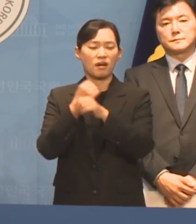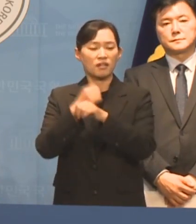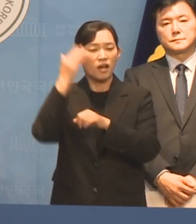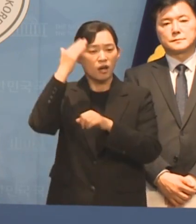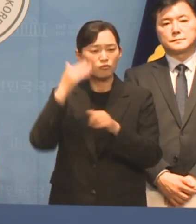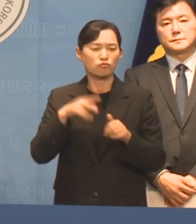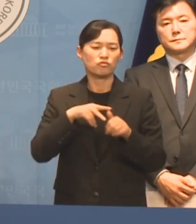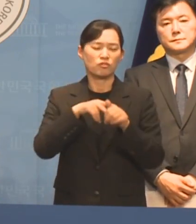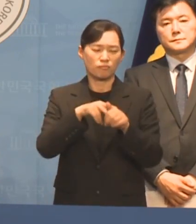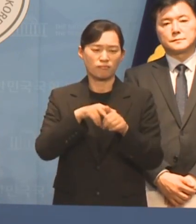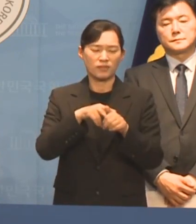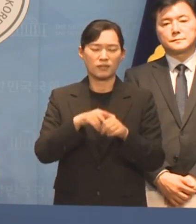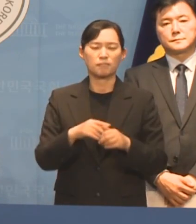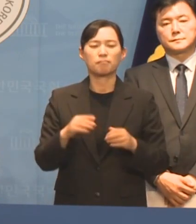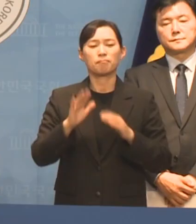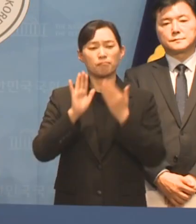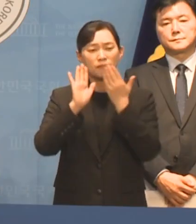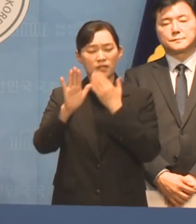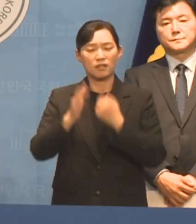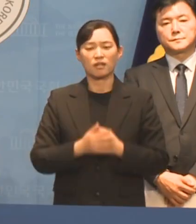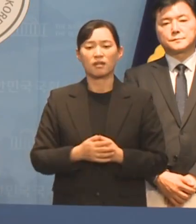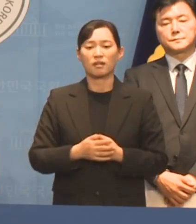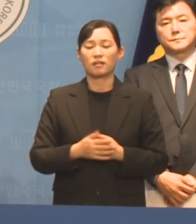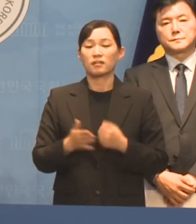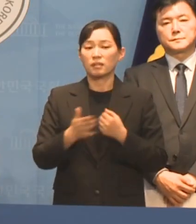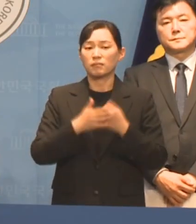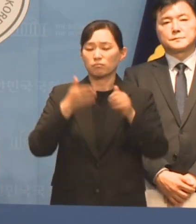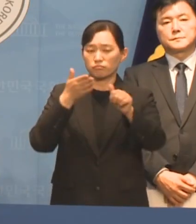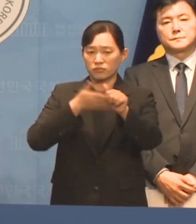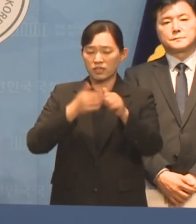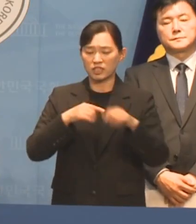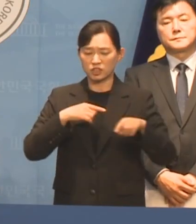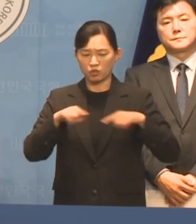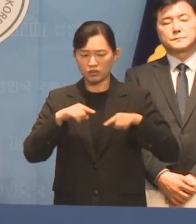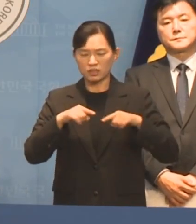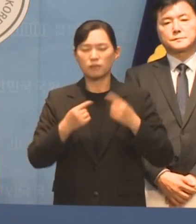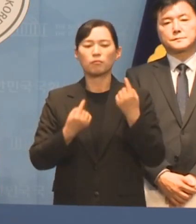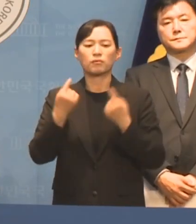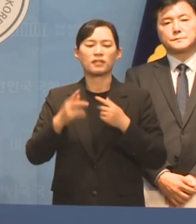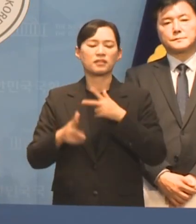한국경마의 미래입니다. 이에 우리는 요구합니다. 정치 논리보다